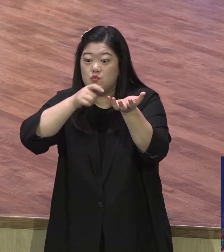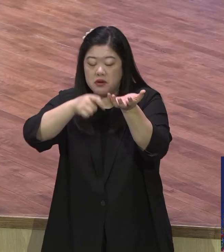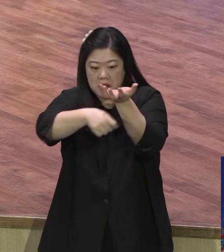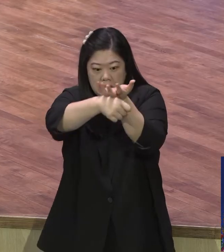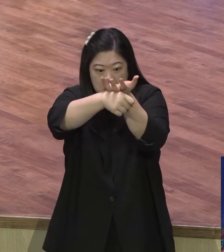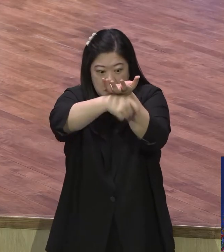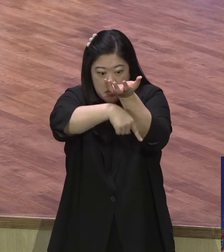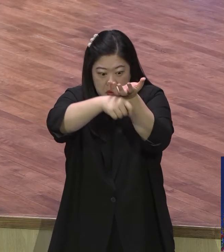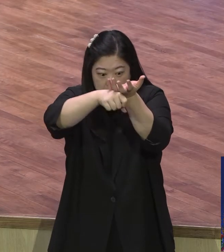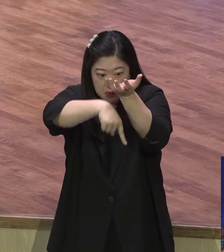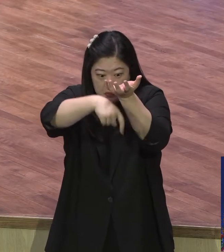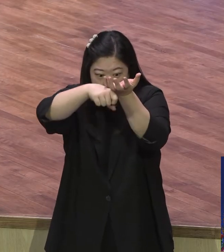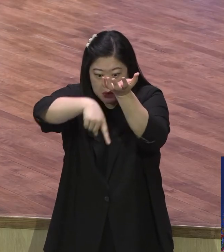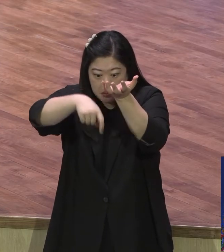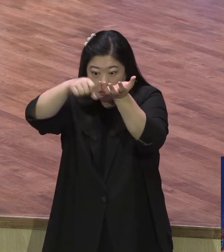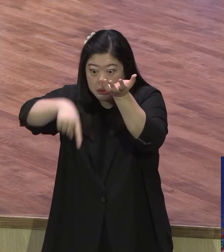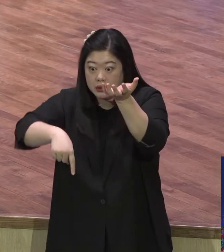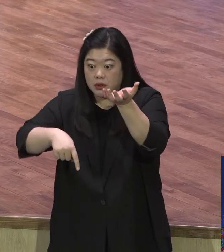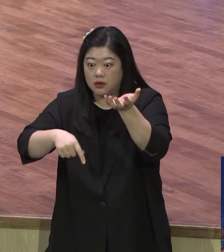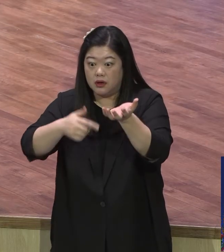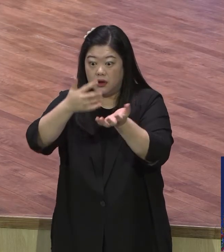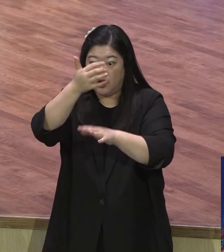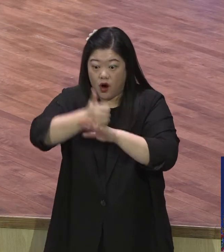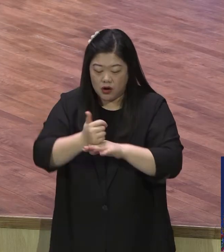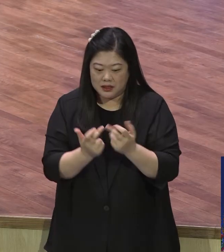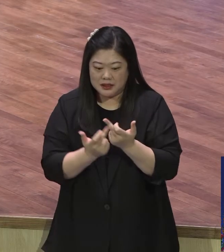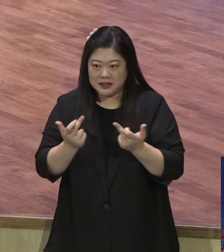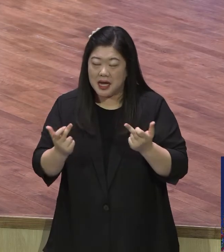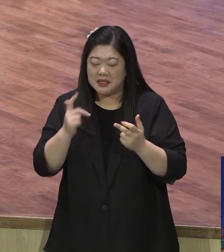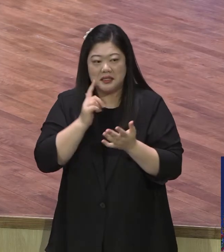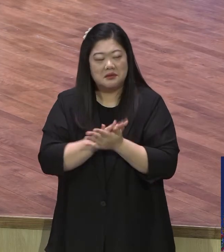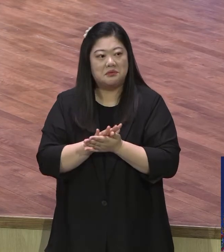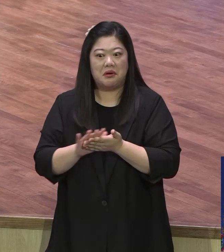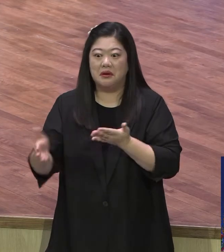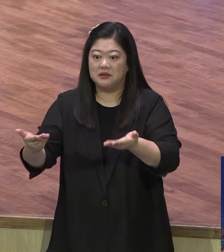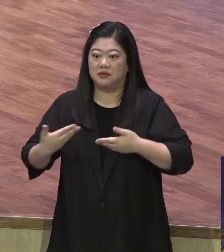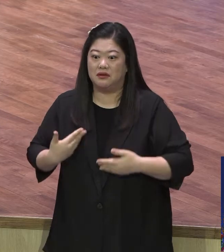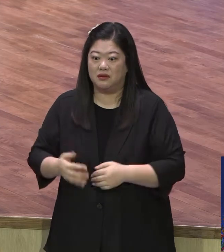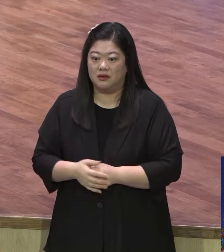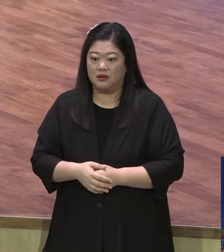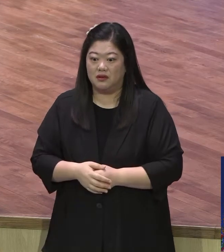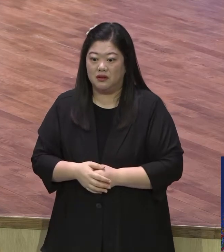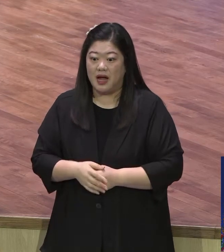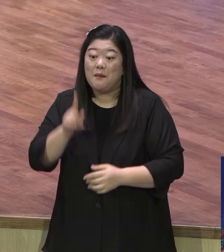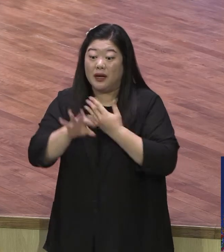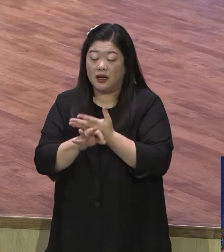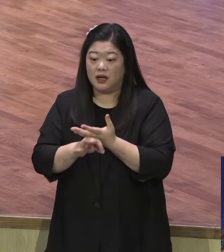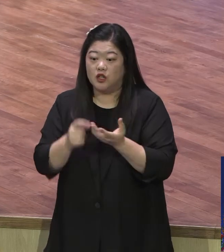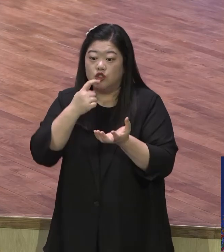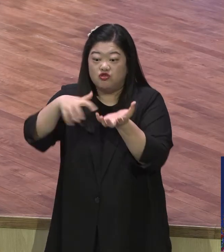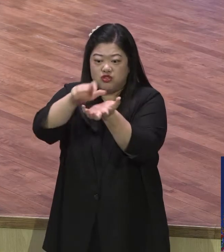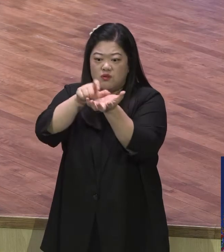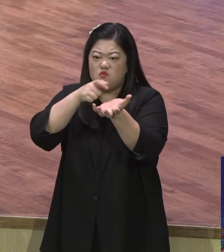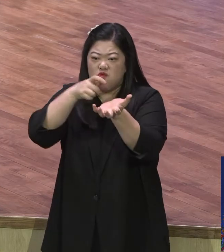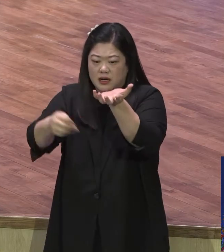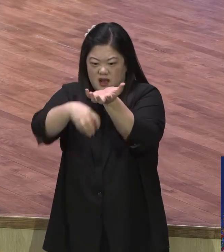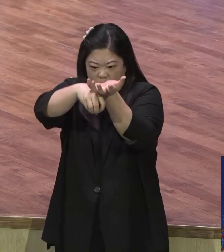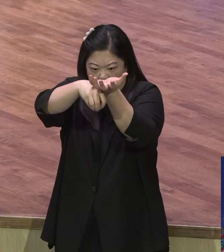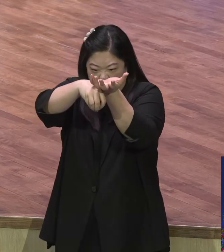국수보다 더 가늘게 해가지고 우산식 적당하게 맞도록 사악